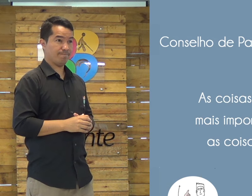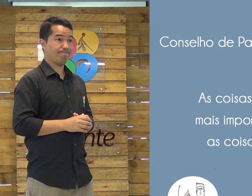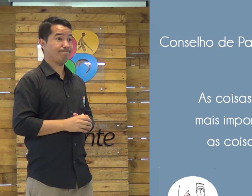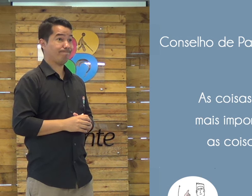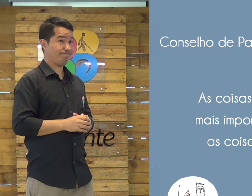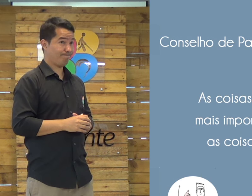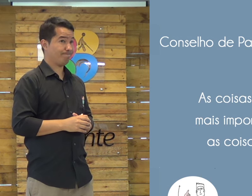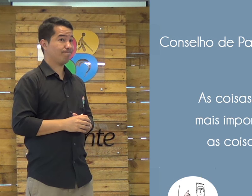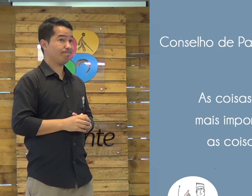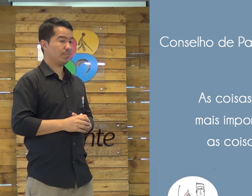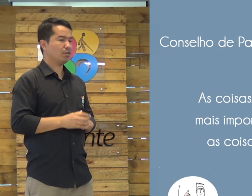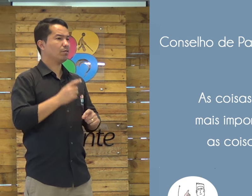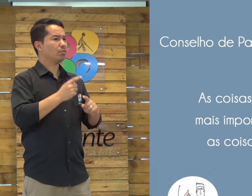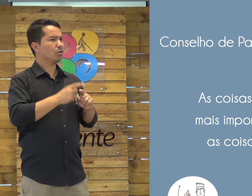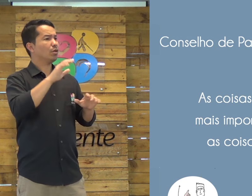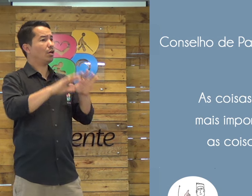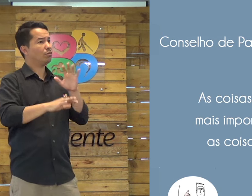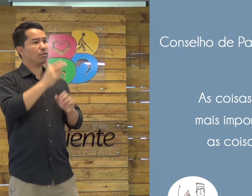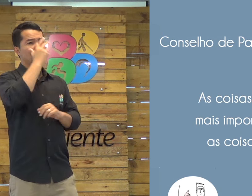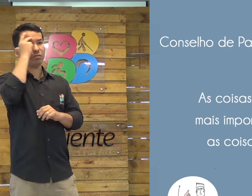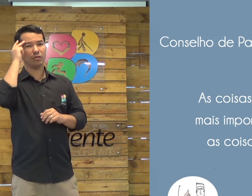namoro.